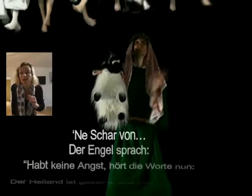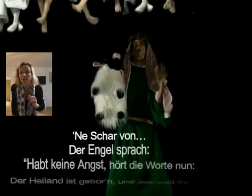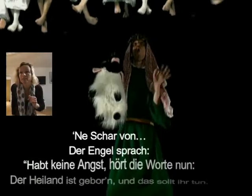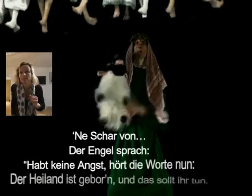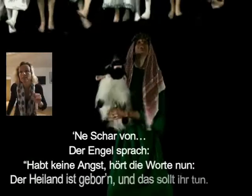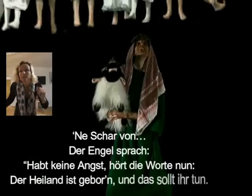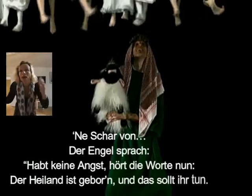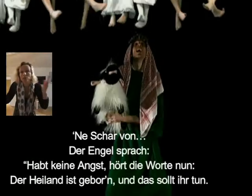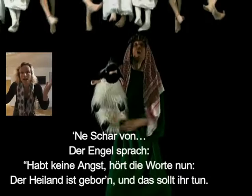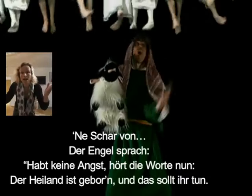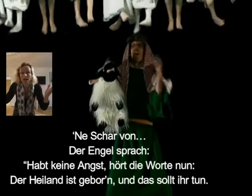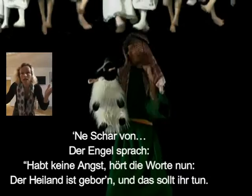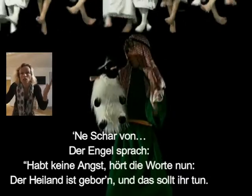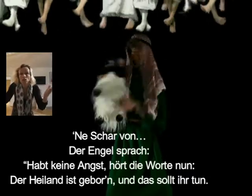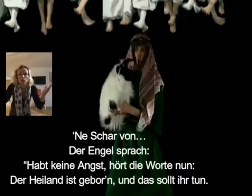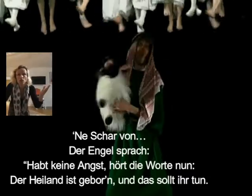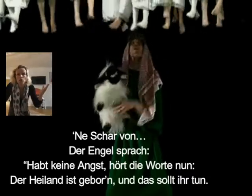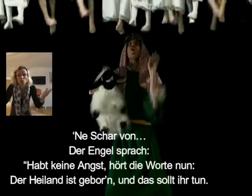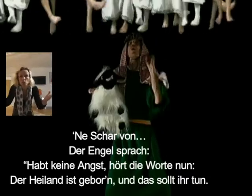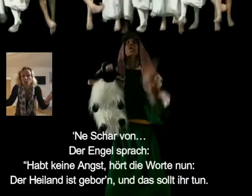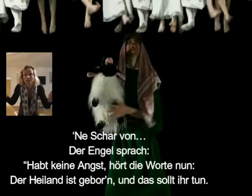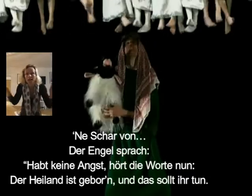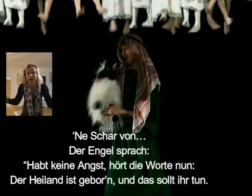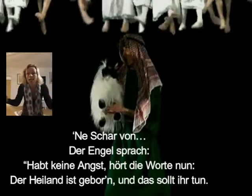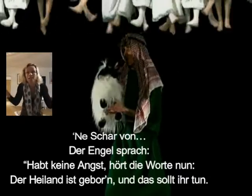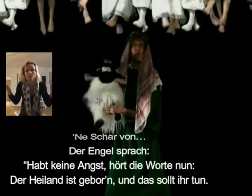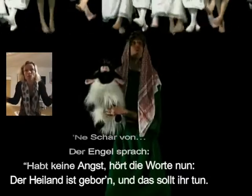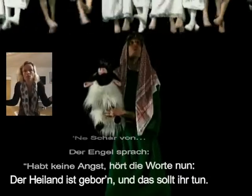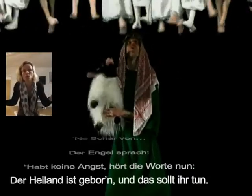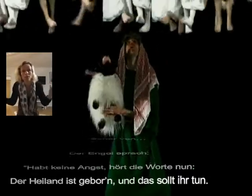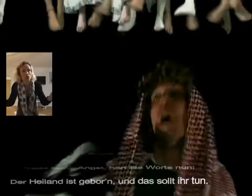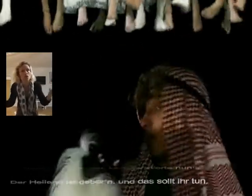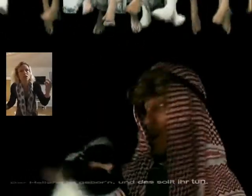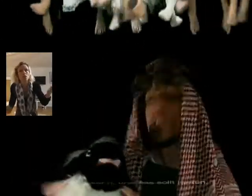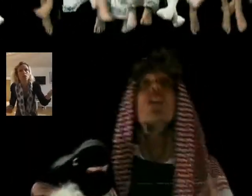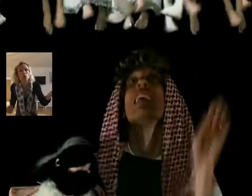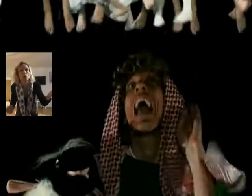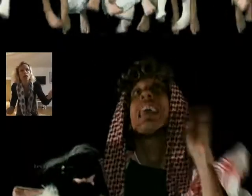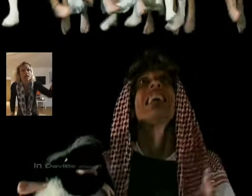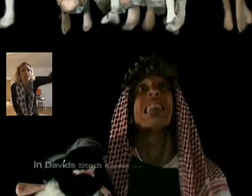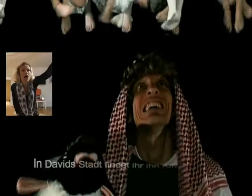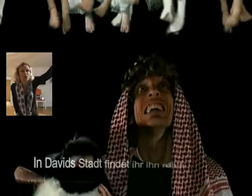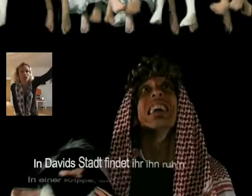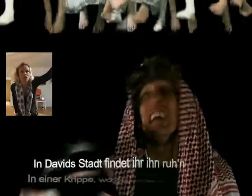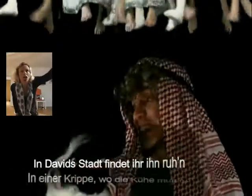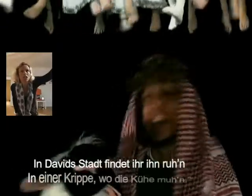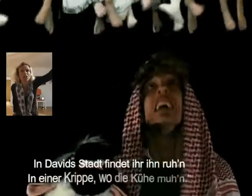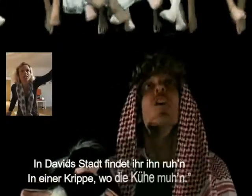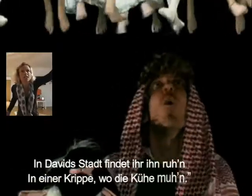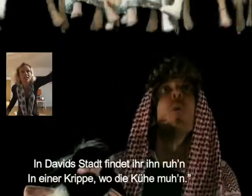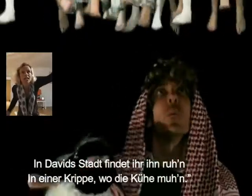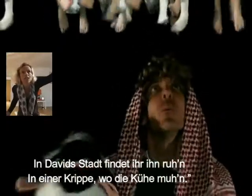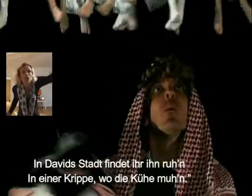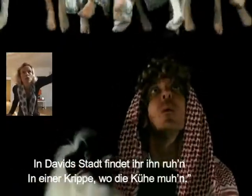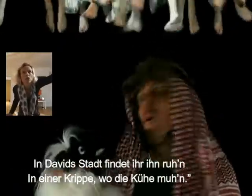sprach Habt keine Angst Hört die Worte nun Der Halland ist geboren Das sollt ihr tun In Davidstadt